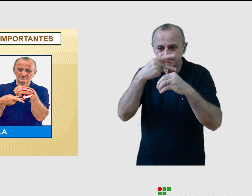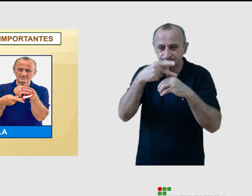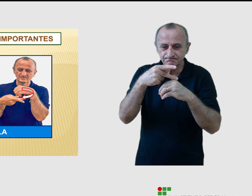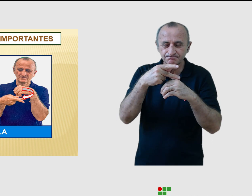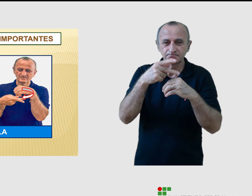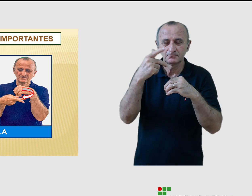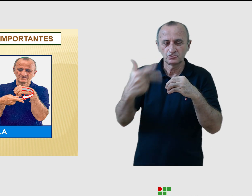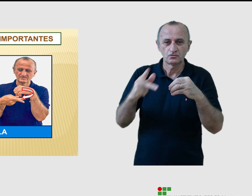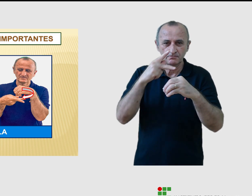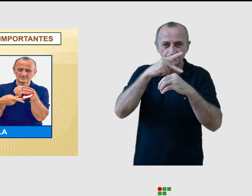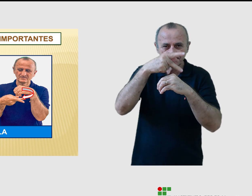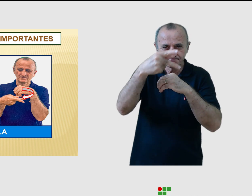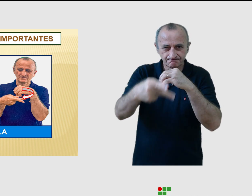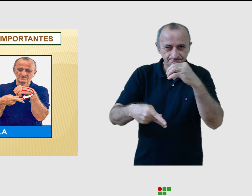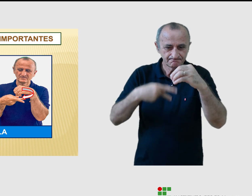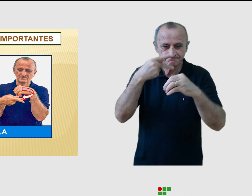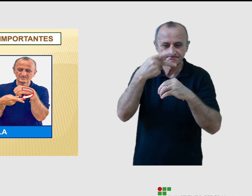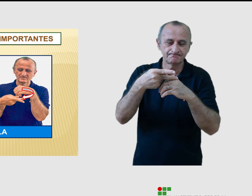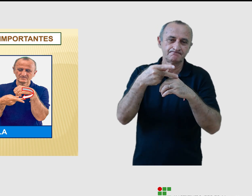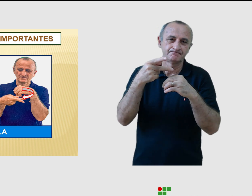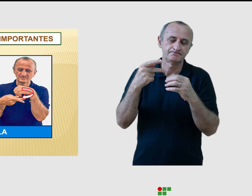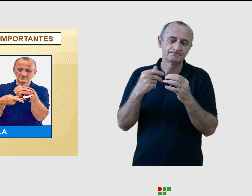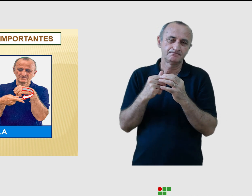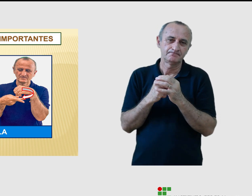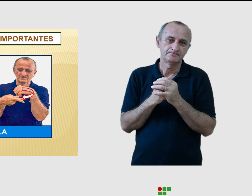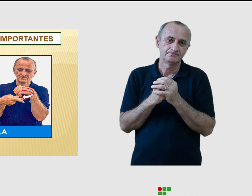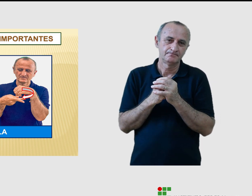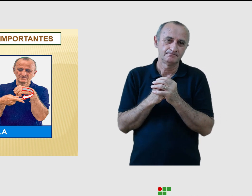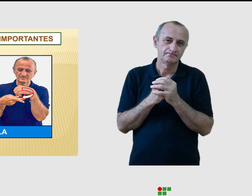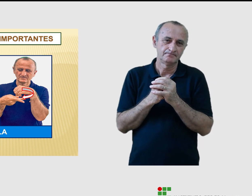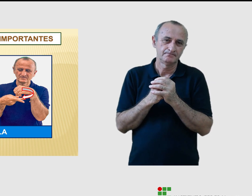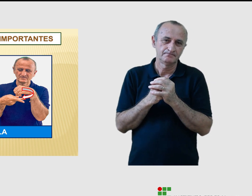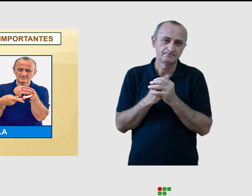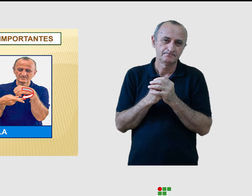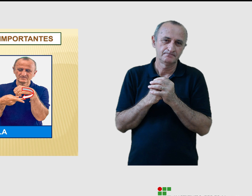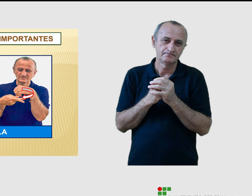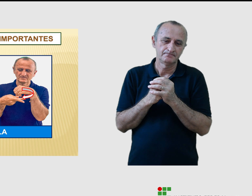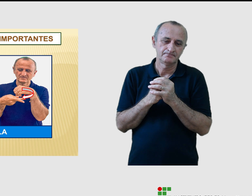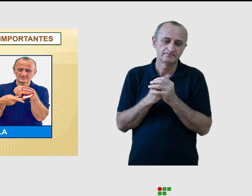Sinal de partícula. Novamente, partícula.